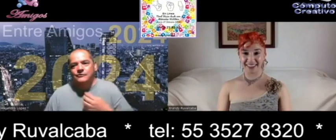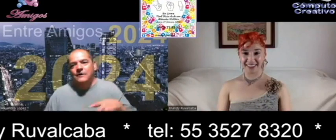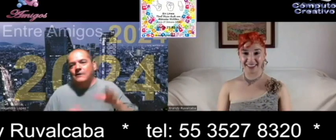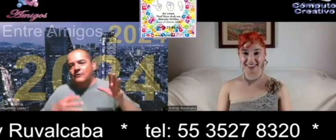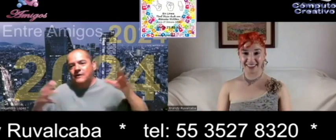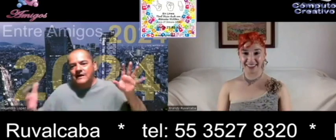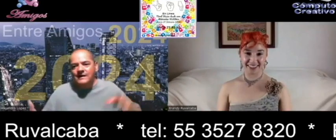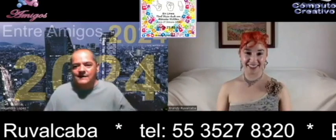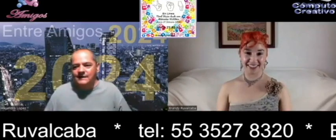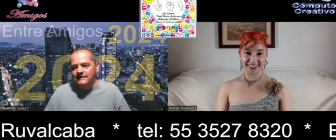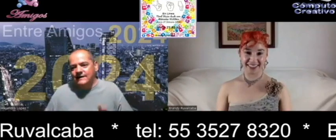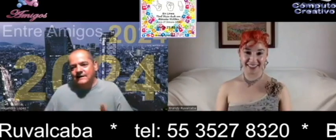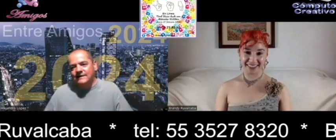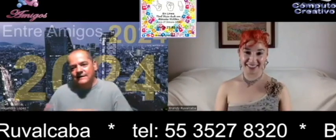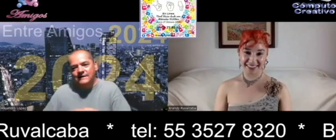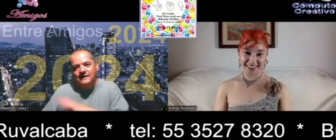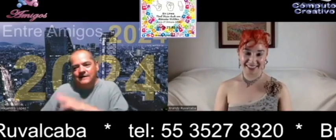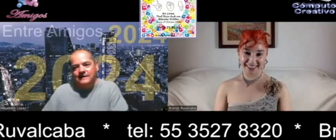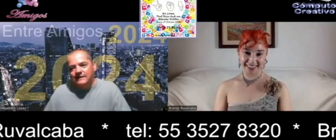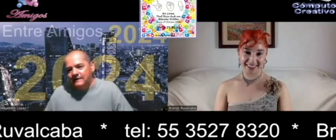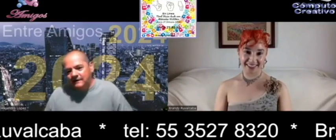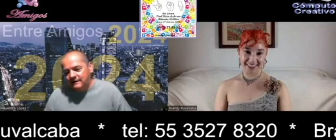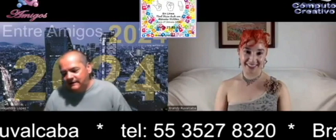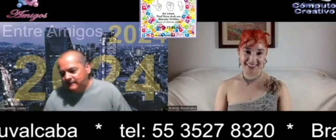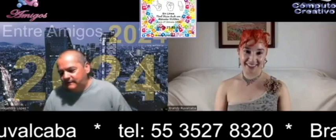estás ilusionado con alguien y ese alguien